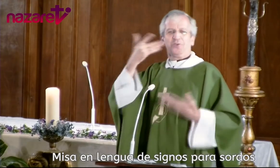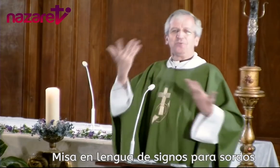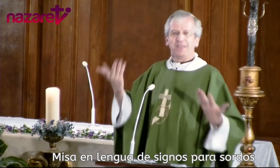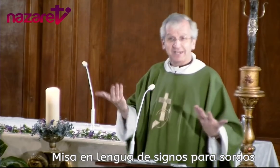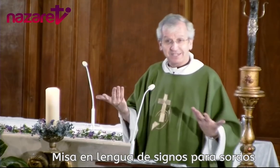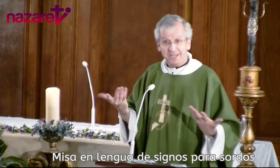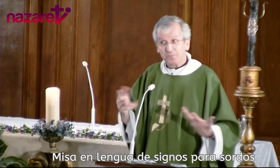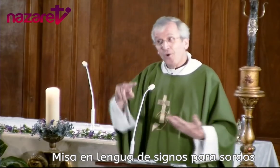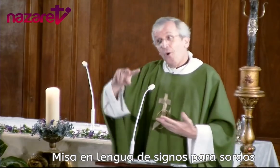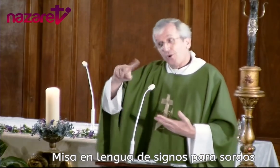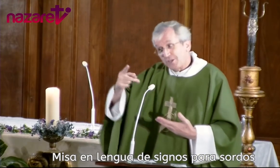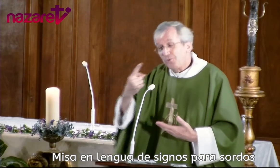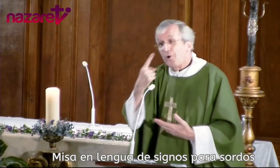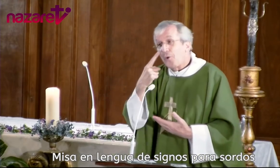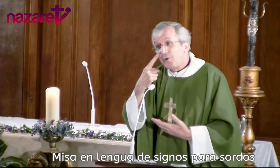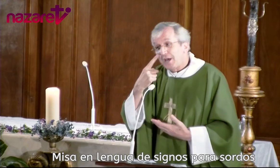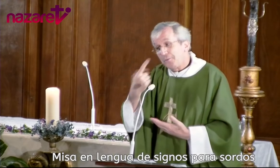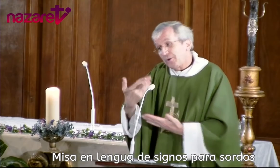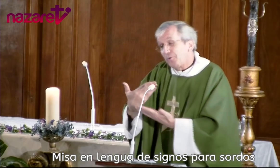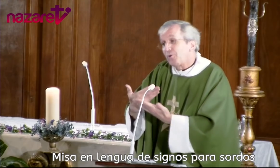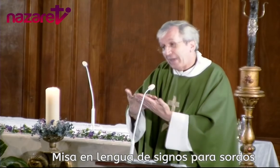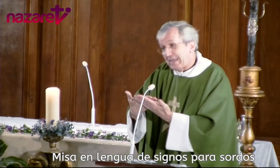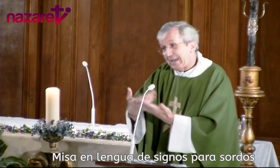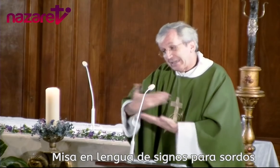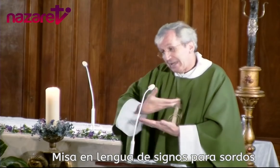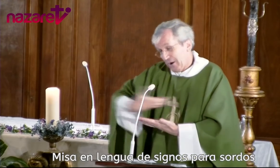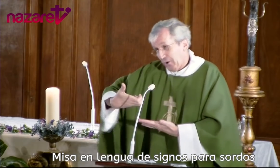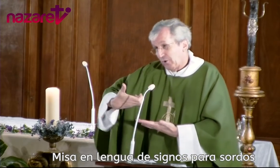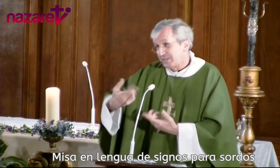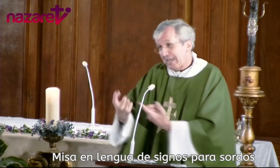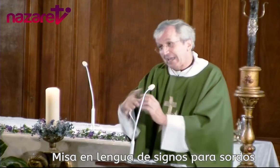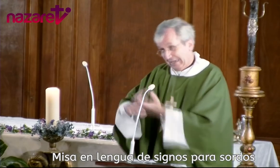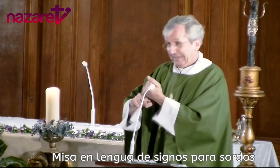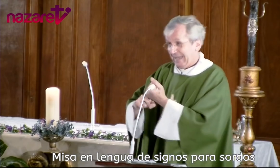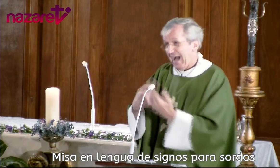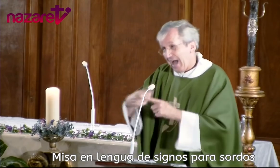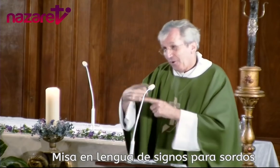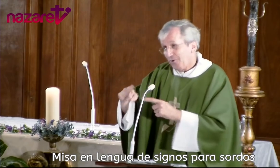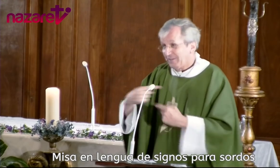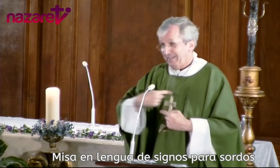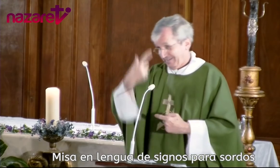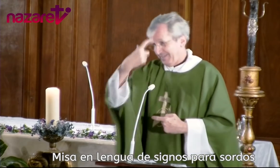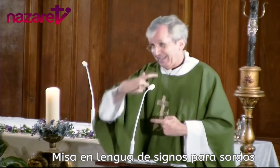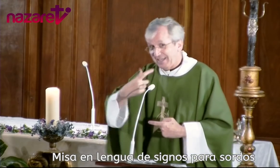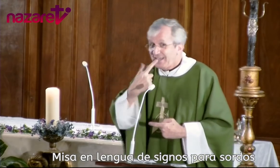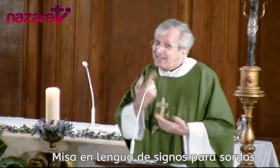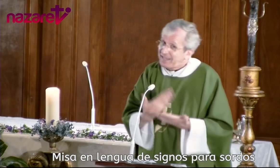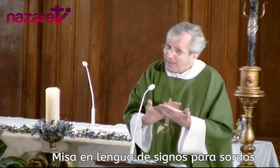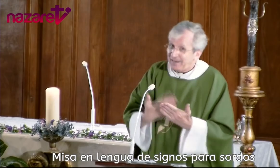enorgullecerse. O segundo, cuidado, porque a lo mejor lo que quieren es conseguir algo de ti y te van un